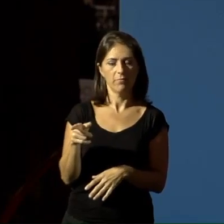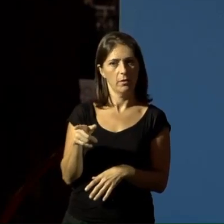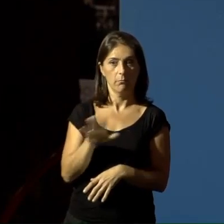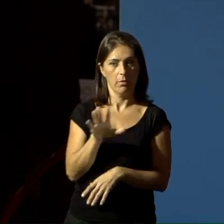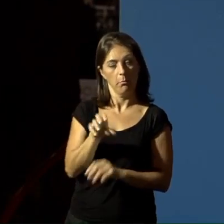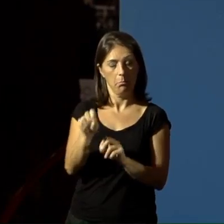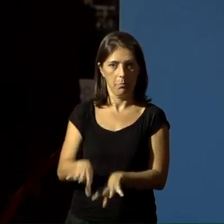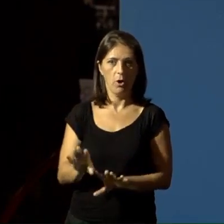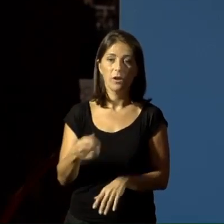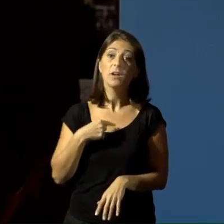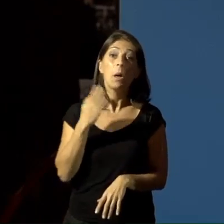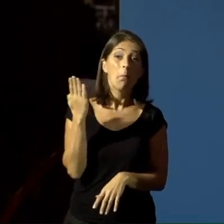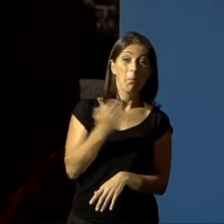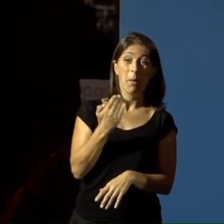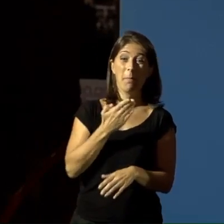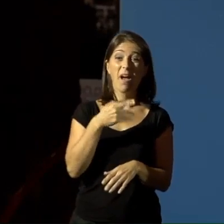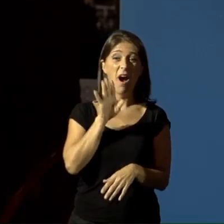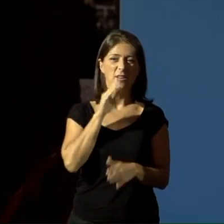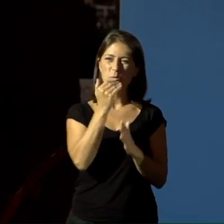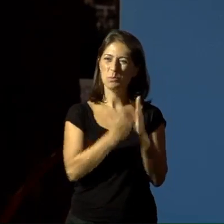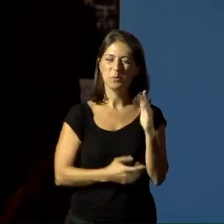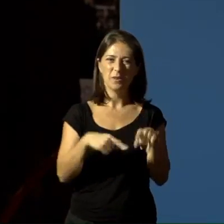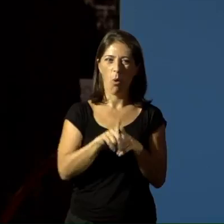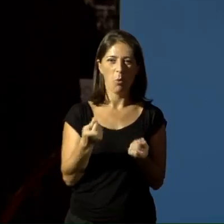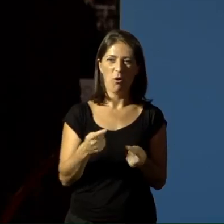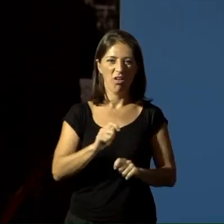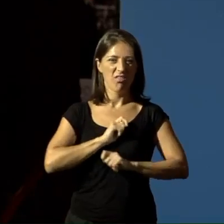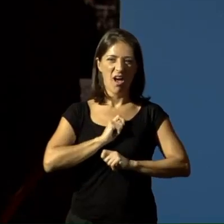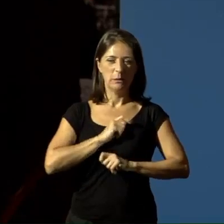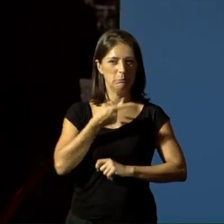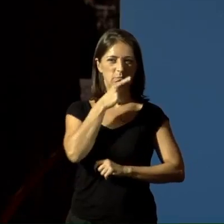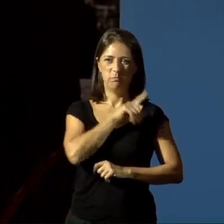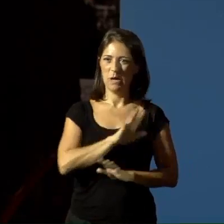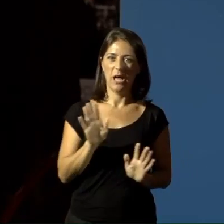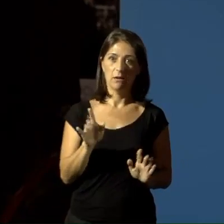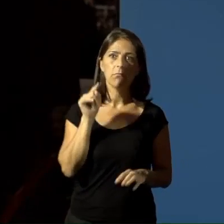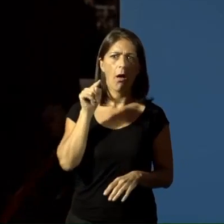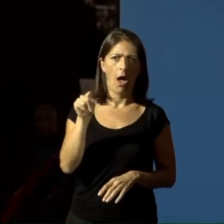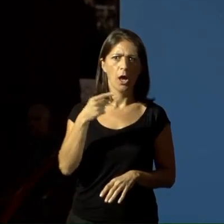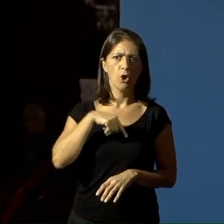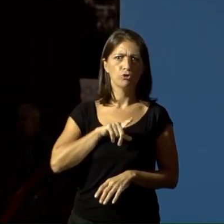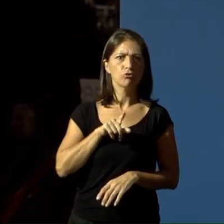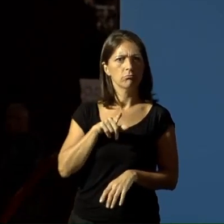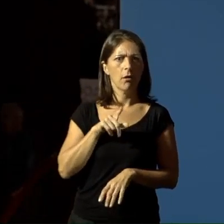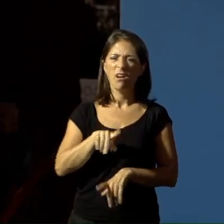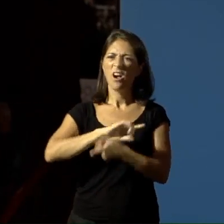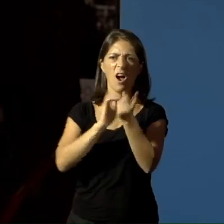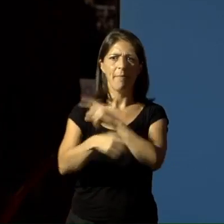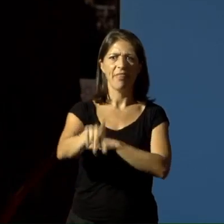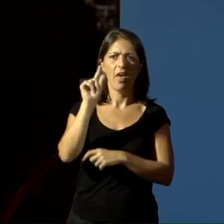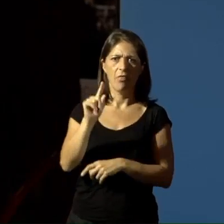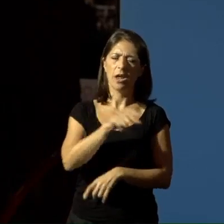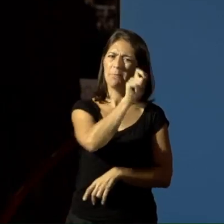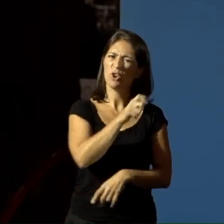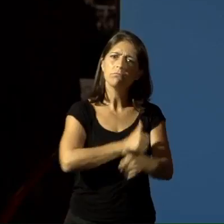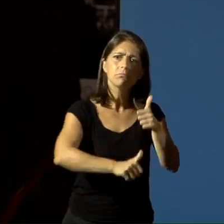Eses Bs dannos mala música na alma, moi mala. É aí onde temos que decidir que hai que cambiar. Que primeiro é a xente,